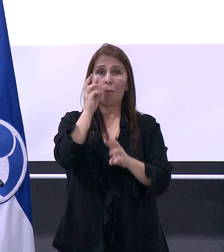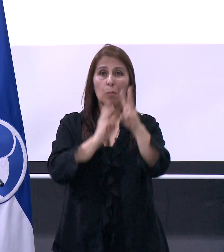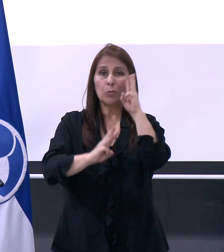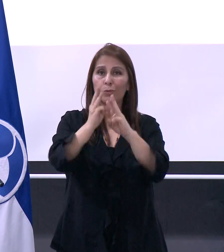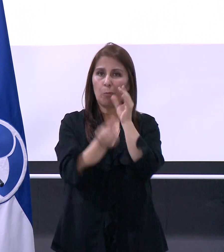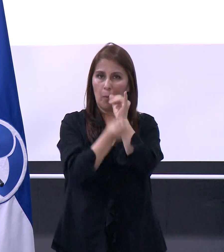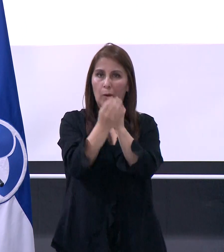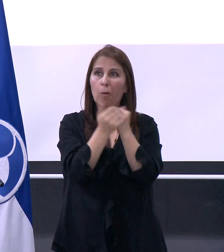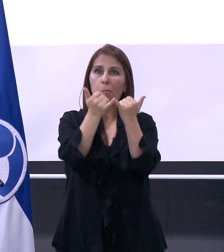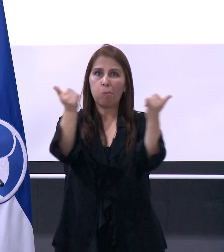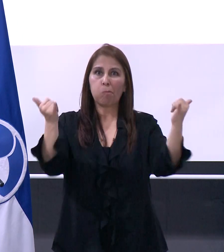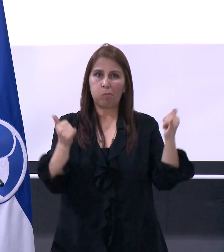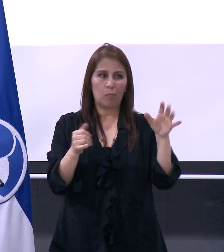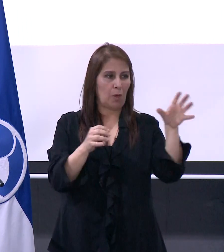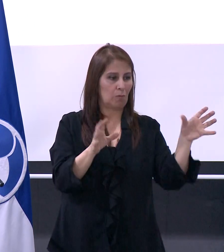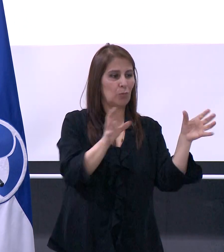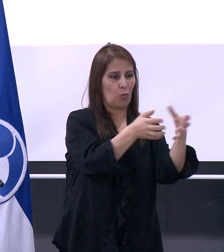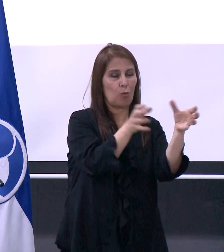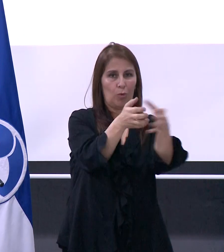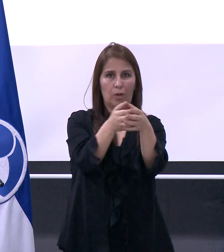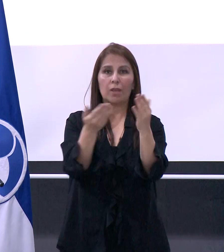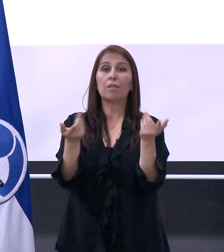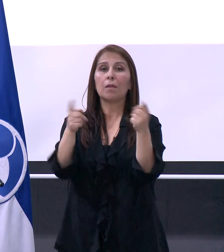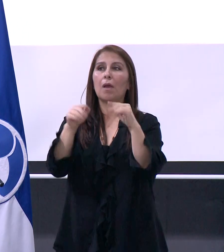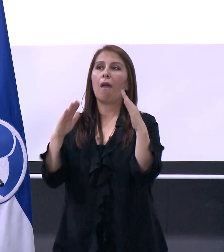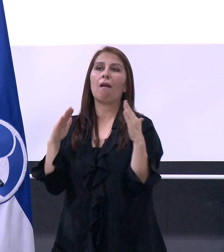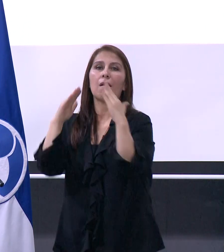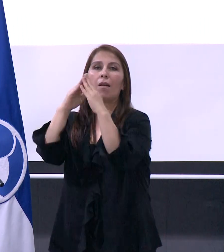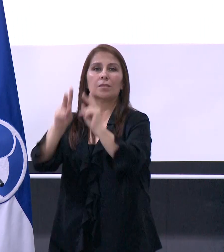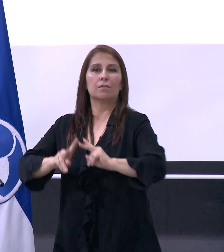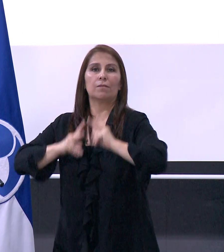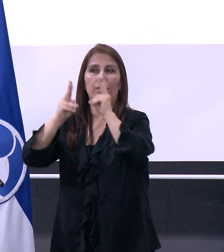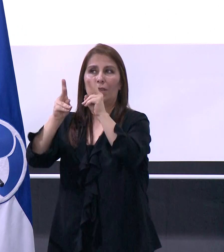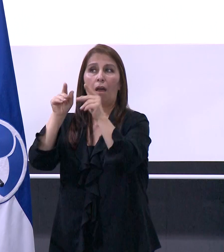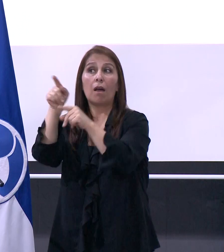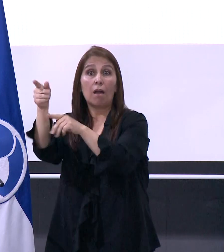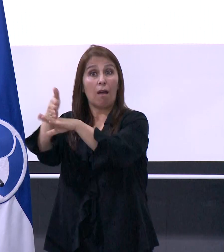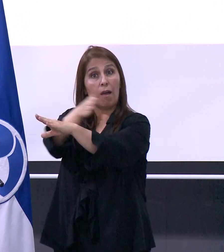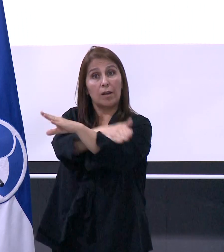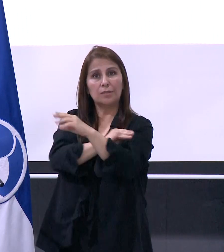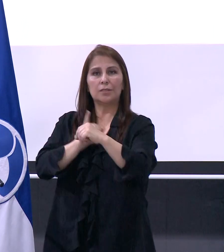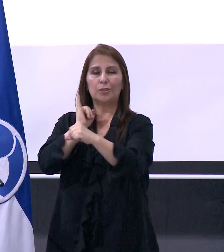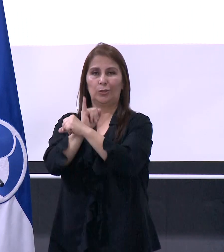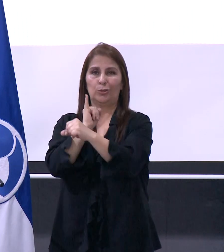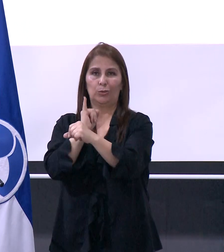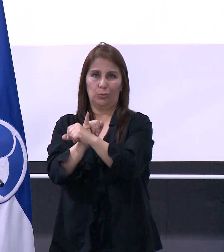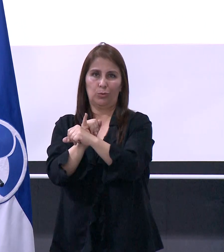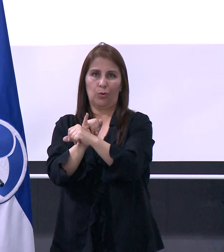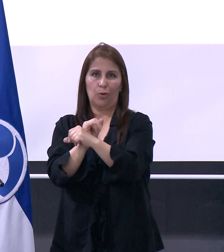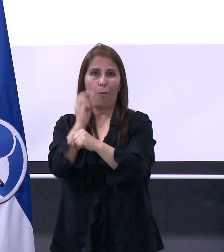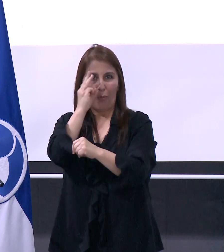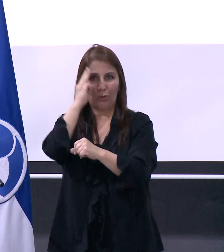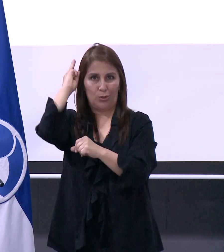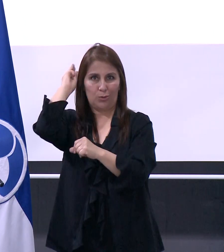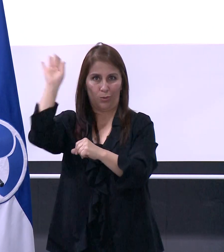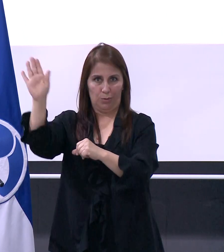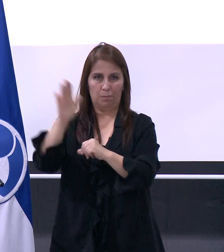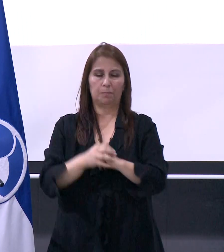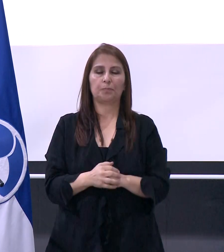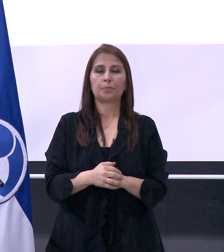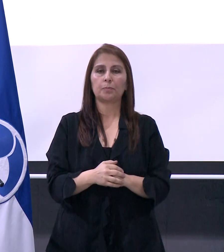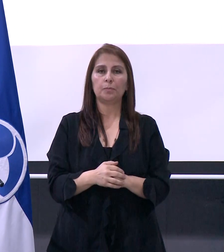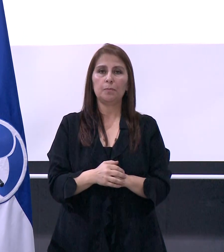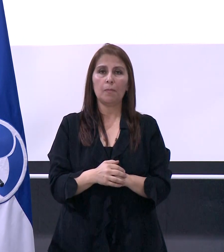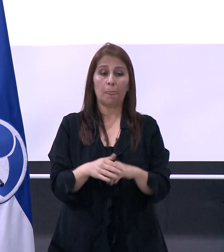y en la llamada casa de la vida antiguo instituto de preescolar o pabellón montessori la formación pedagógica estaba